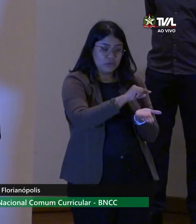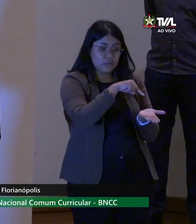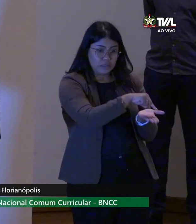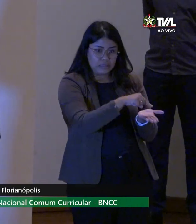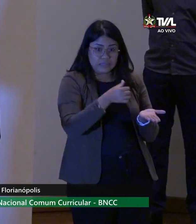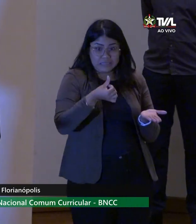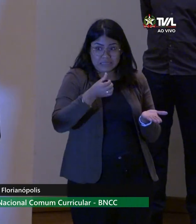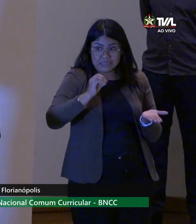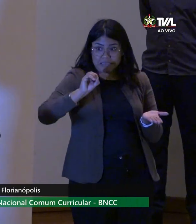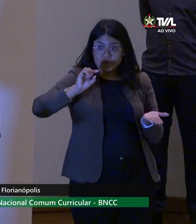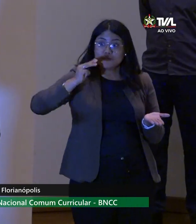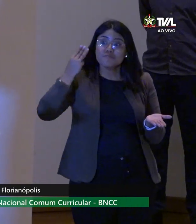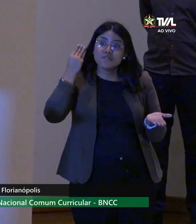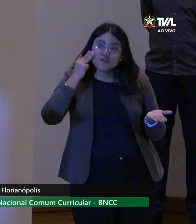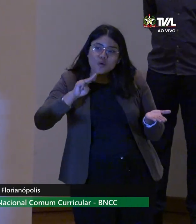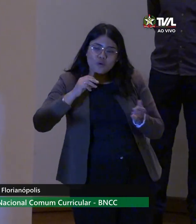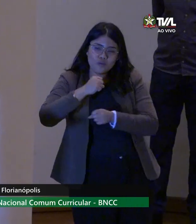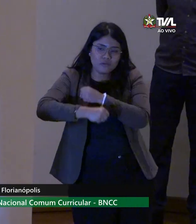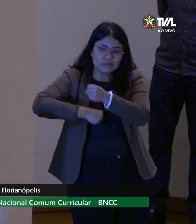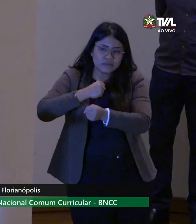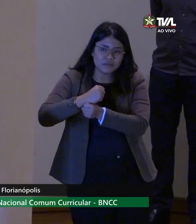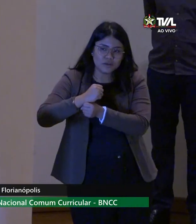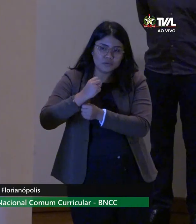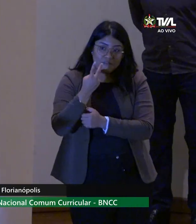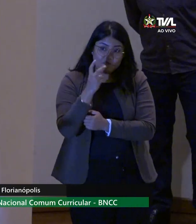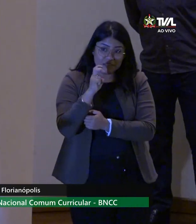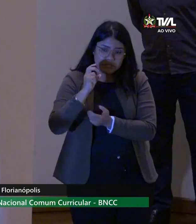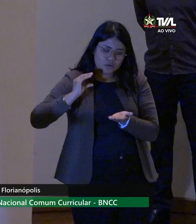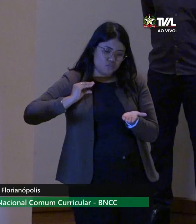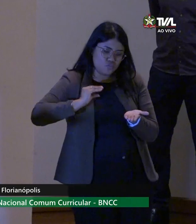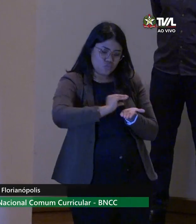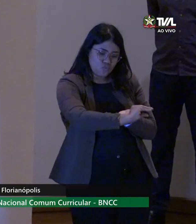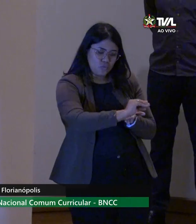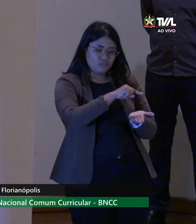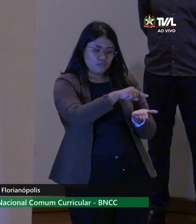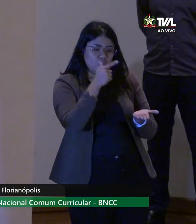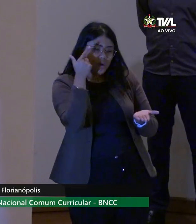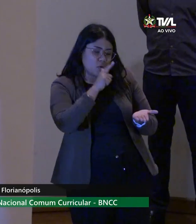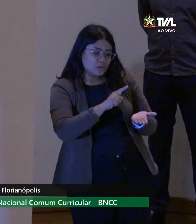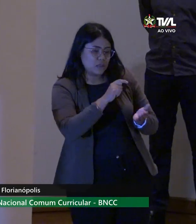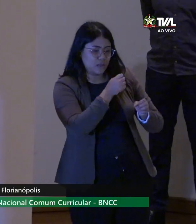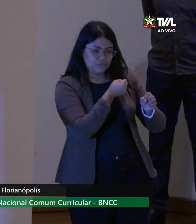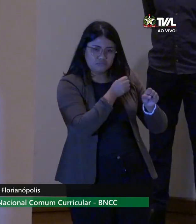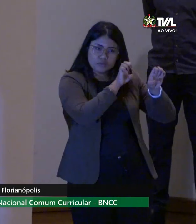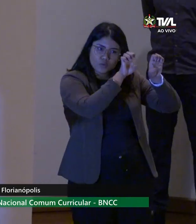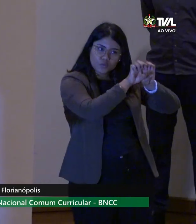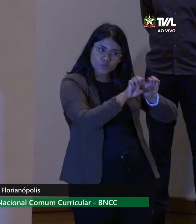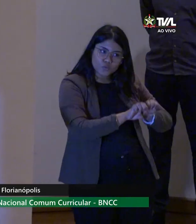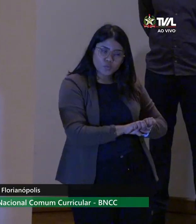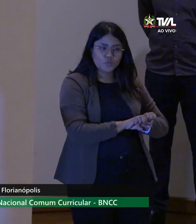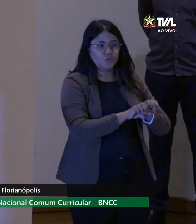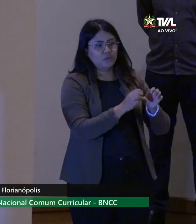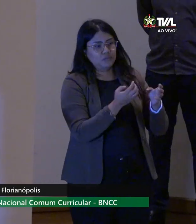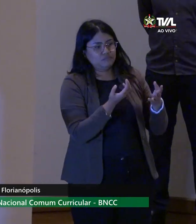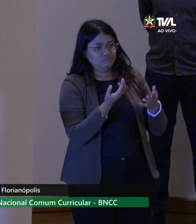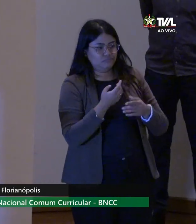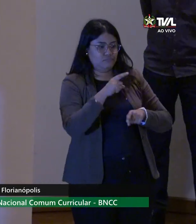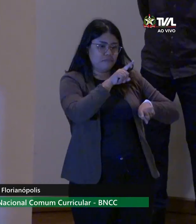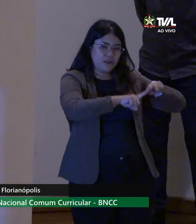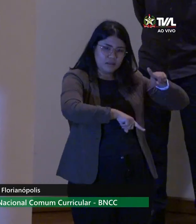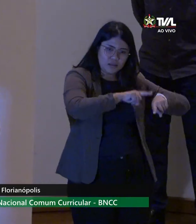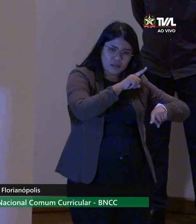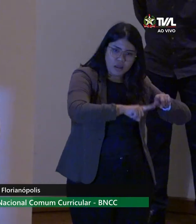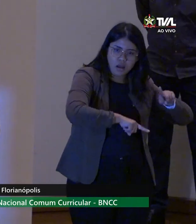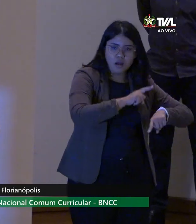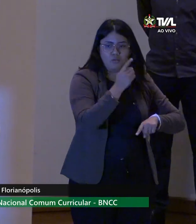aí de 600 milhões por ano o 25 porcento do orçamento do município a gente consegue dar infraestrutura a gente consegue dar equipamentos